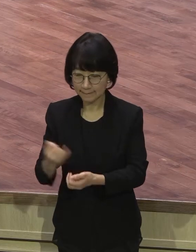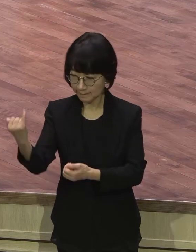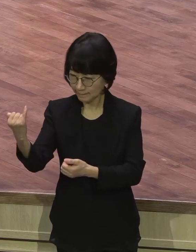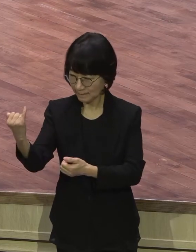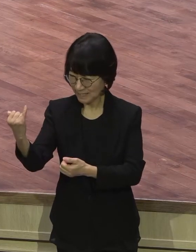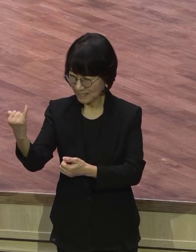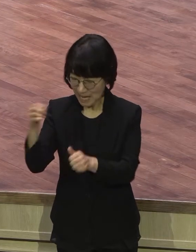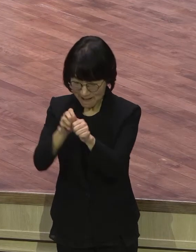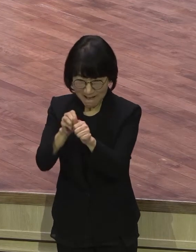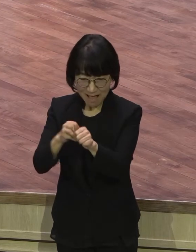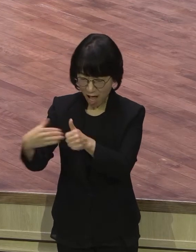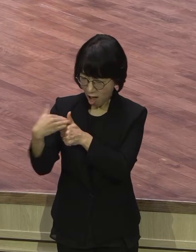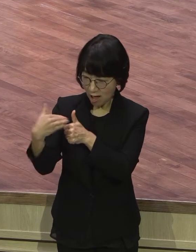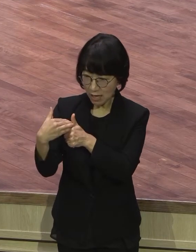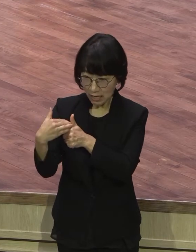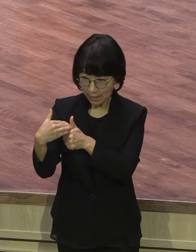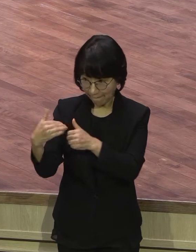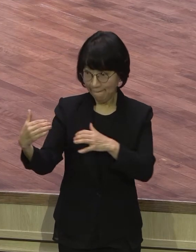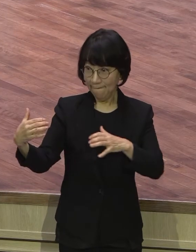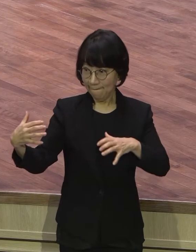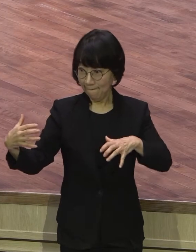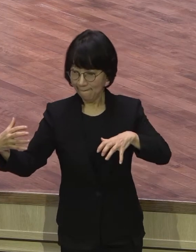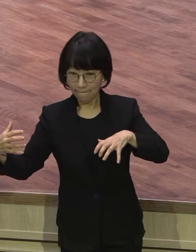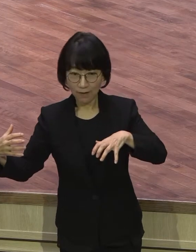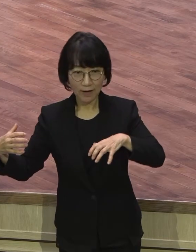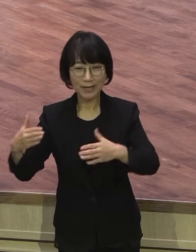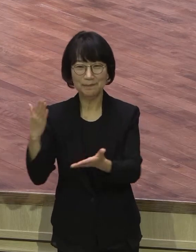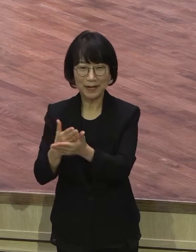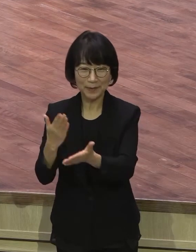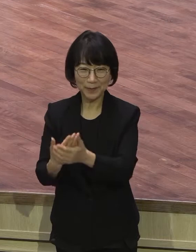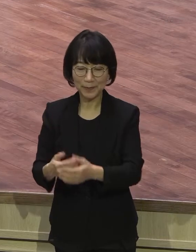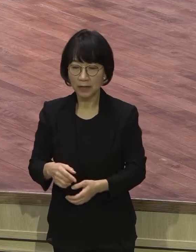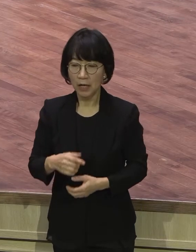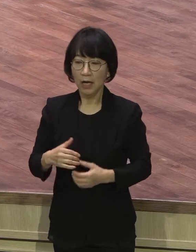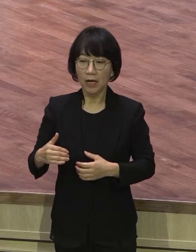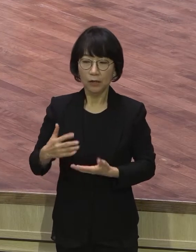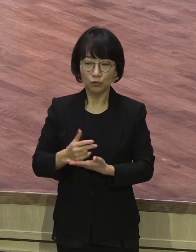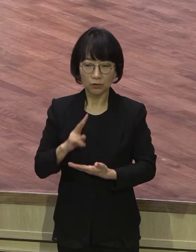어떻게 해야 돼요? 그때는 같이 공격하면 당하는 거예요. 사단에게